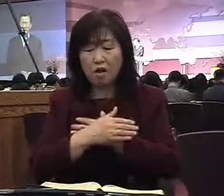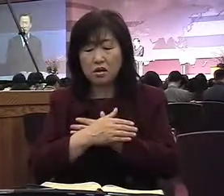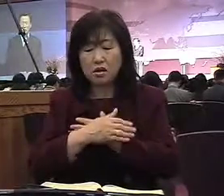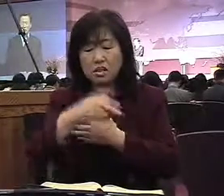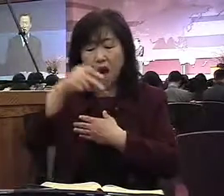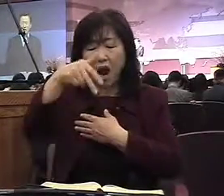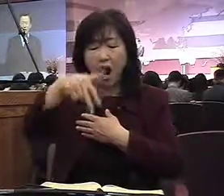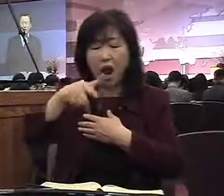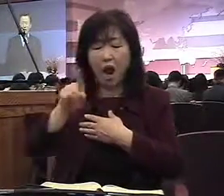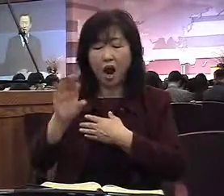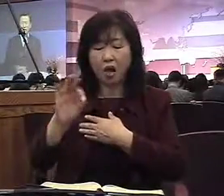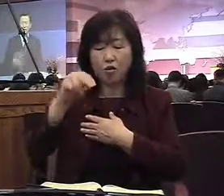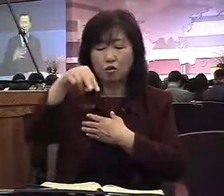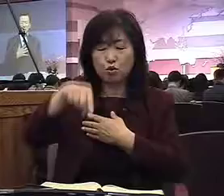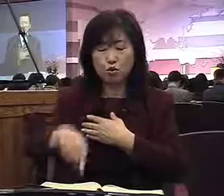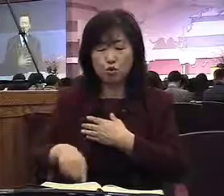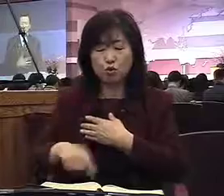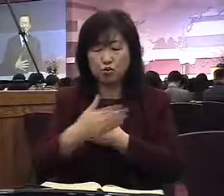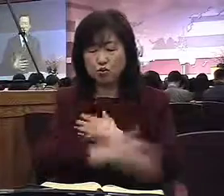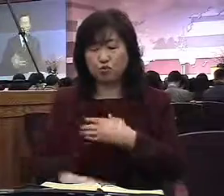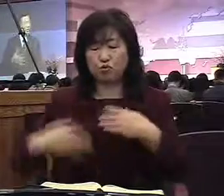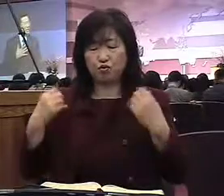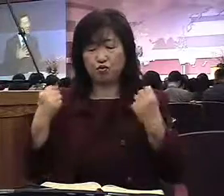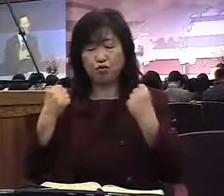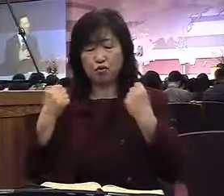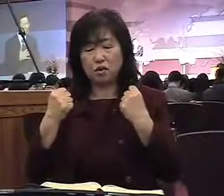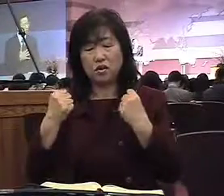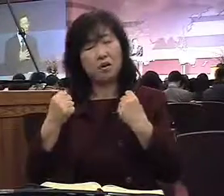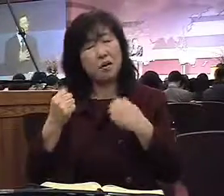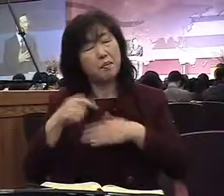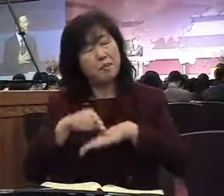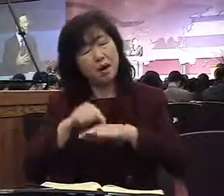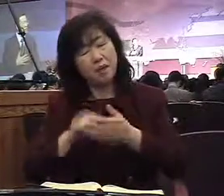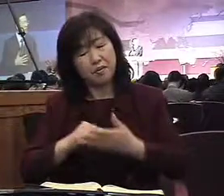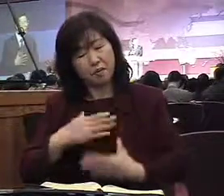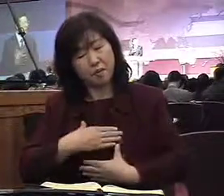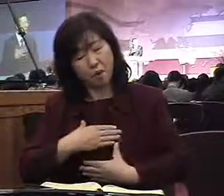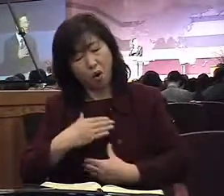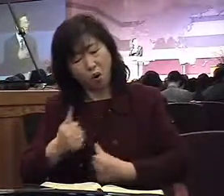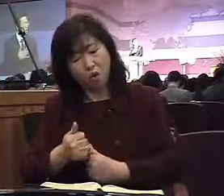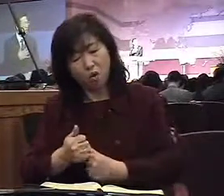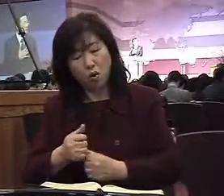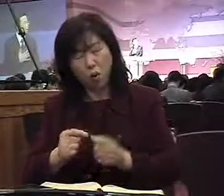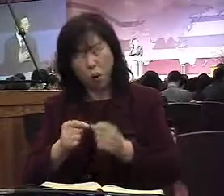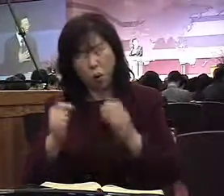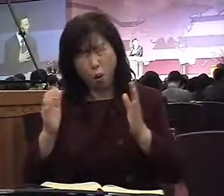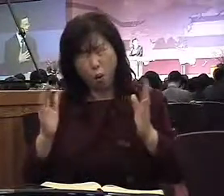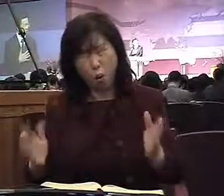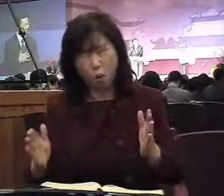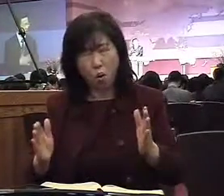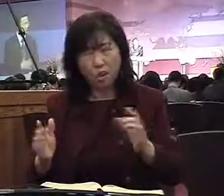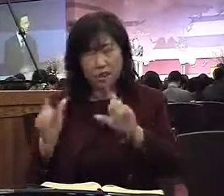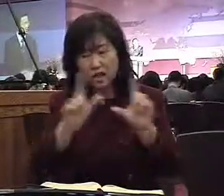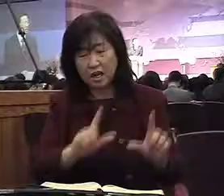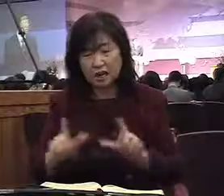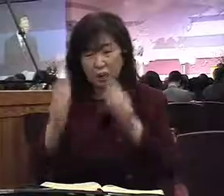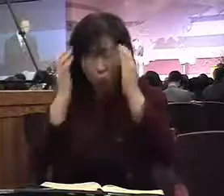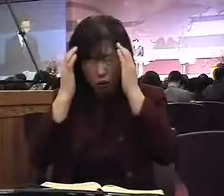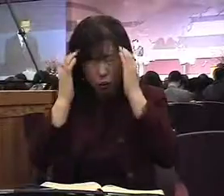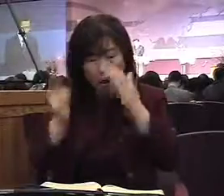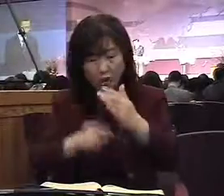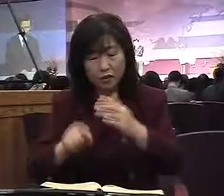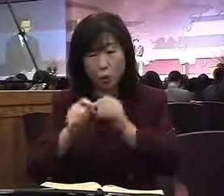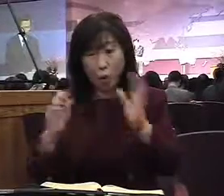되죠. 뿐만 아니라 또 심령이 평안치 않으면 안 됩니다. 오래 살아도 고통 가운데서 오래 살면 얼마나 힘들겠어요.